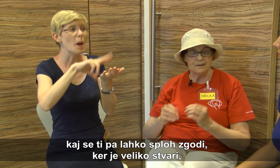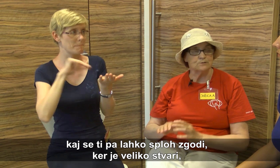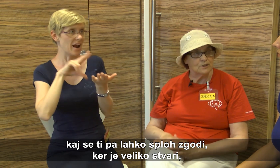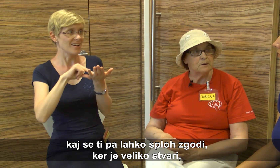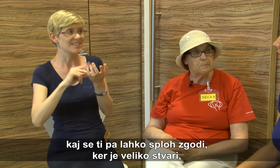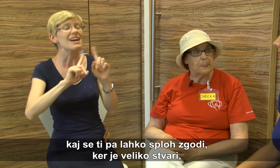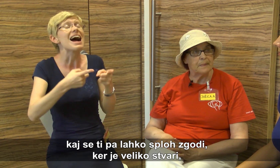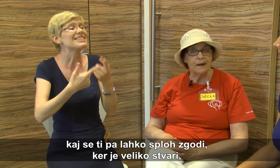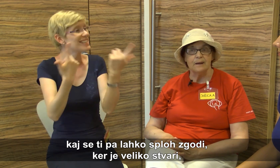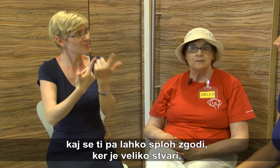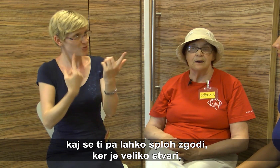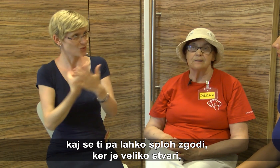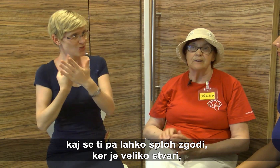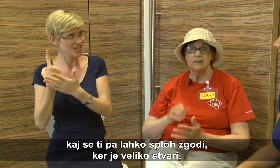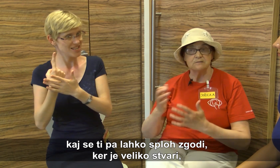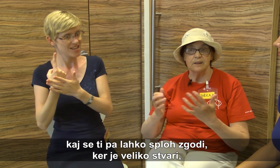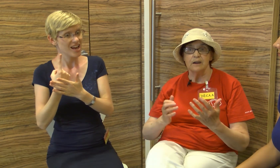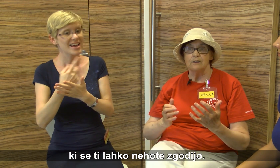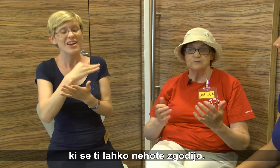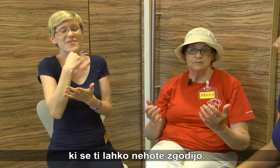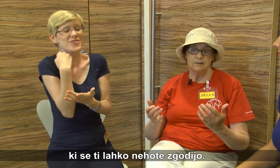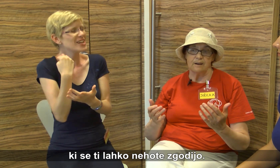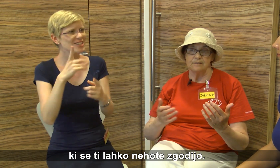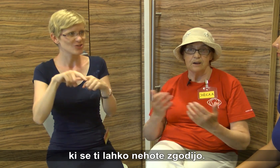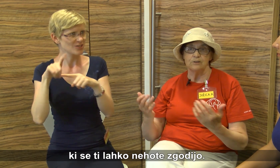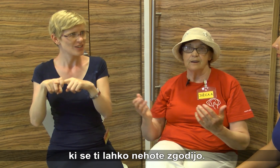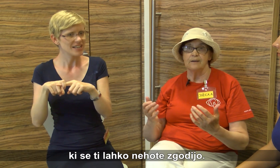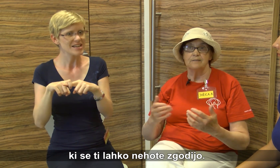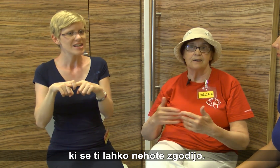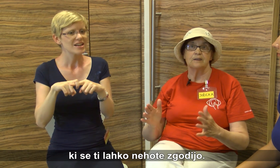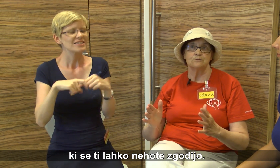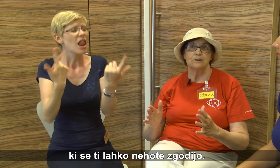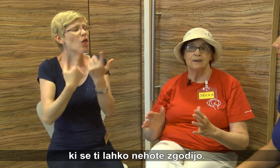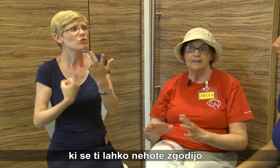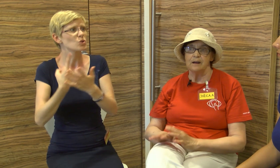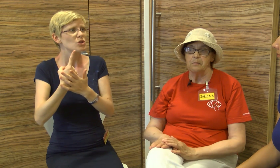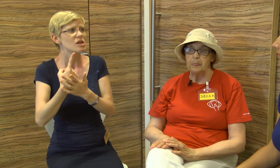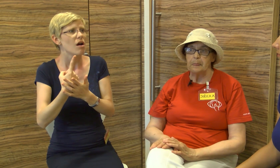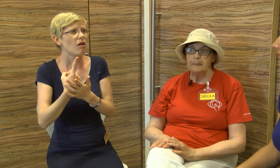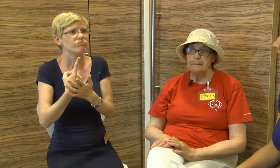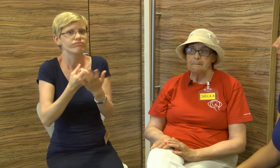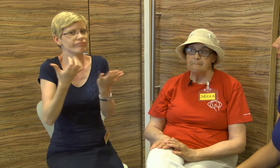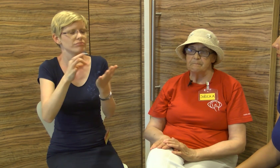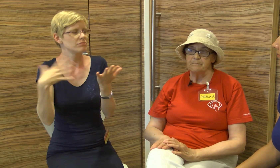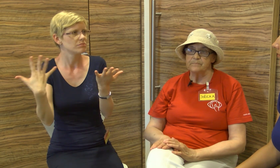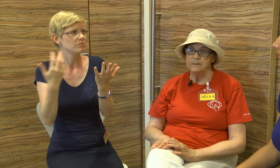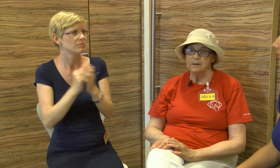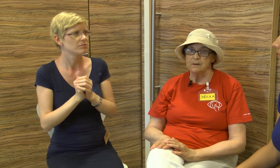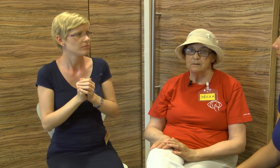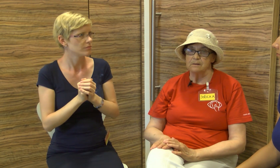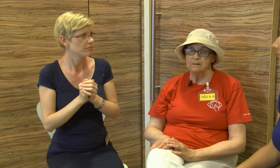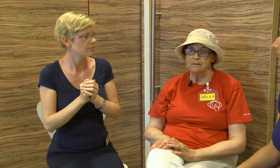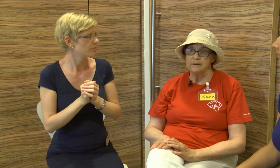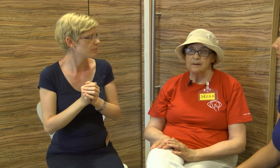sploh lahko zgodi. Ne? Ker je veliko stvari, ko se te lahko ne hote nekaj zgodi. A ne?